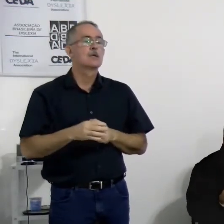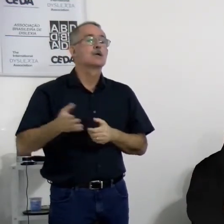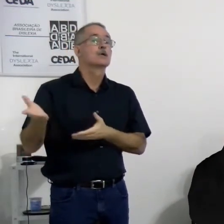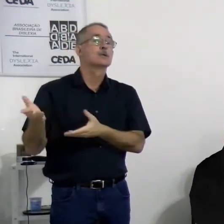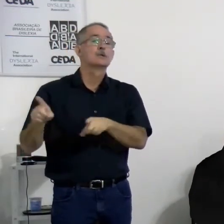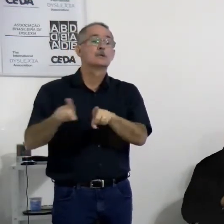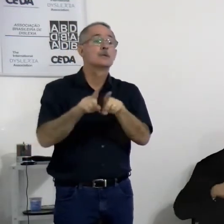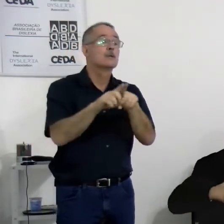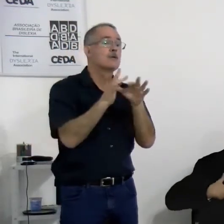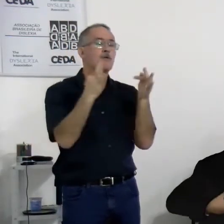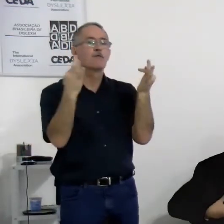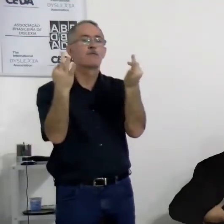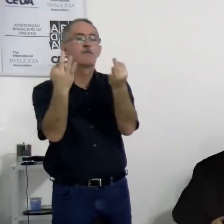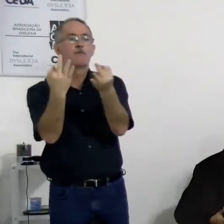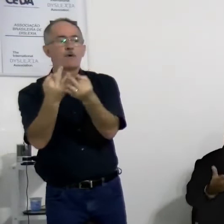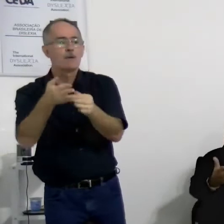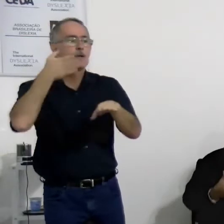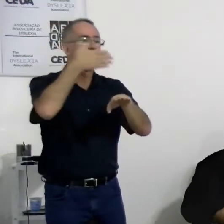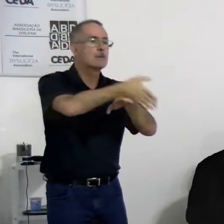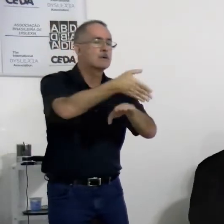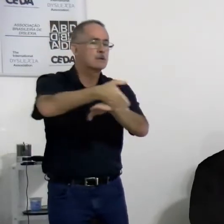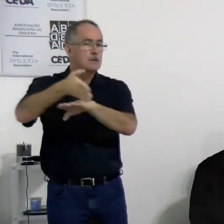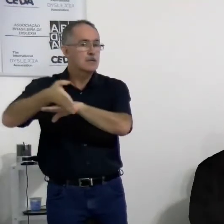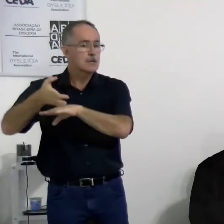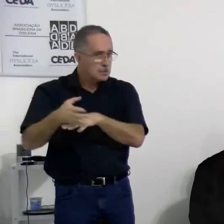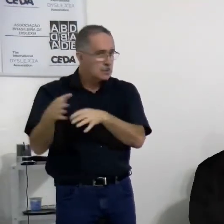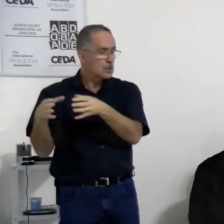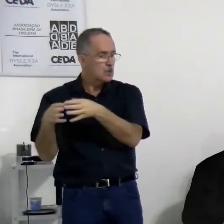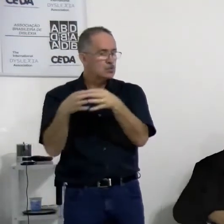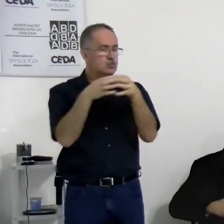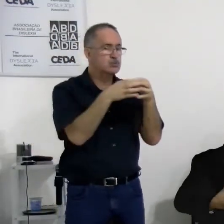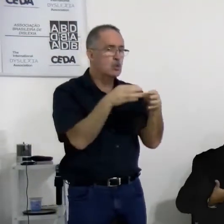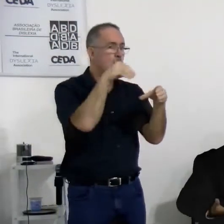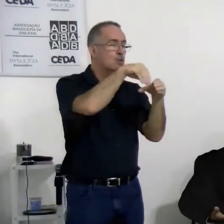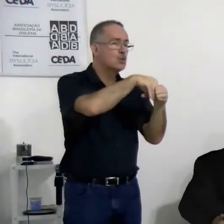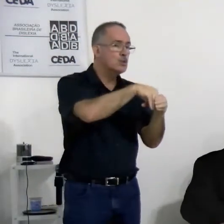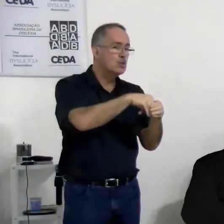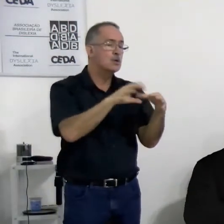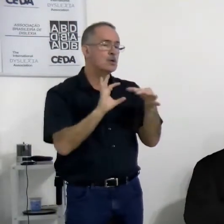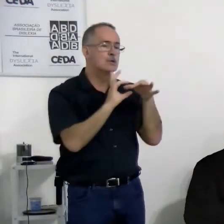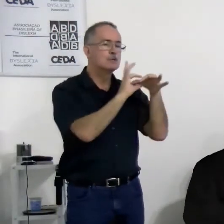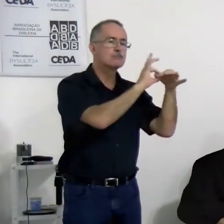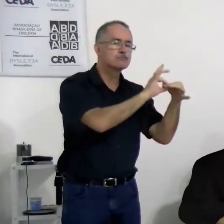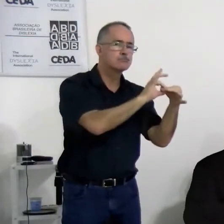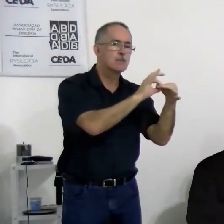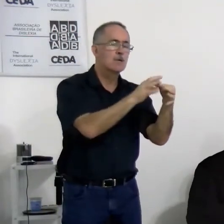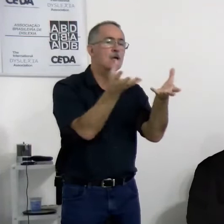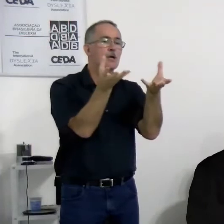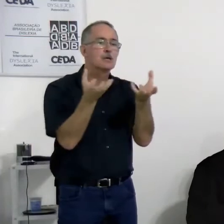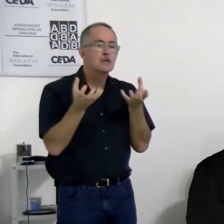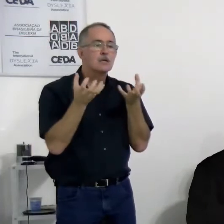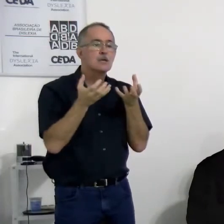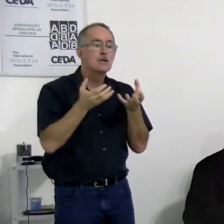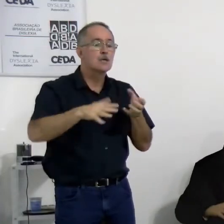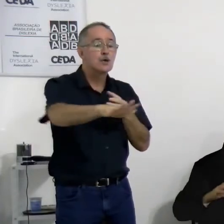caring parents, os pais envolvidos, né? Nós temos pais aqui disléxicos, né? E que se envolvem e que querem o melhor para os